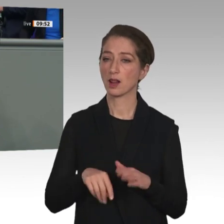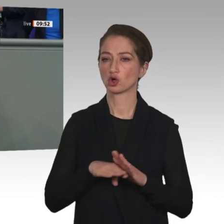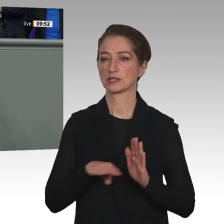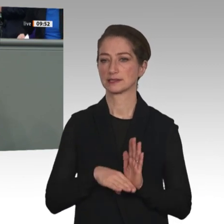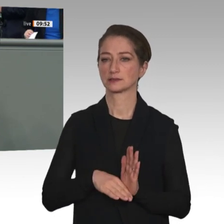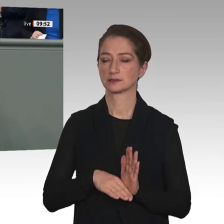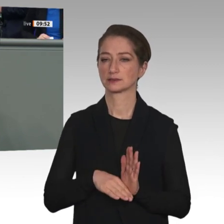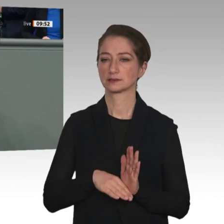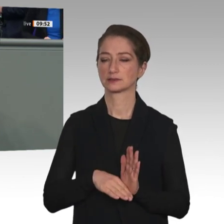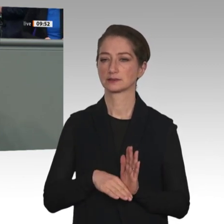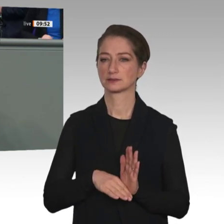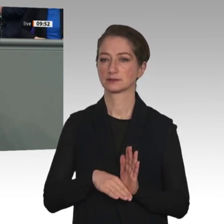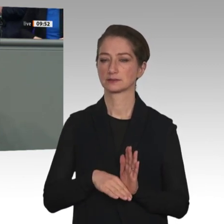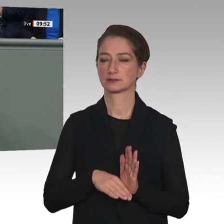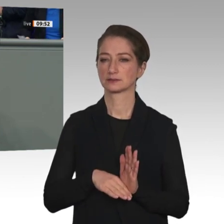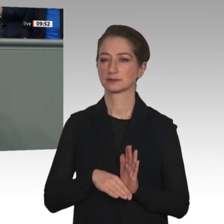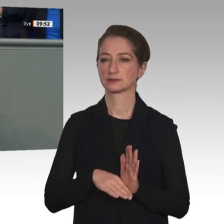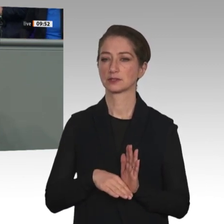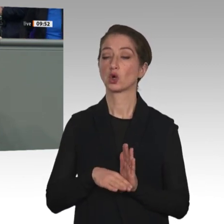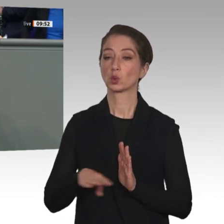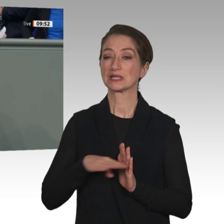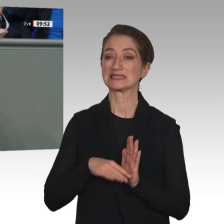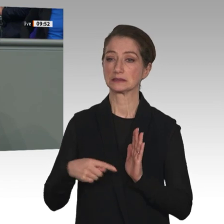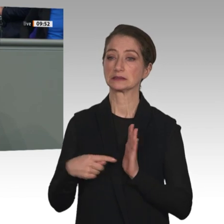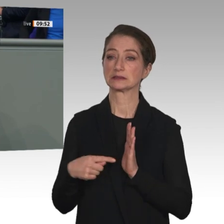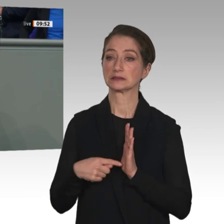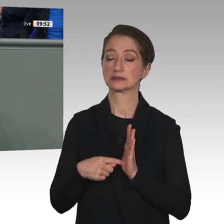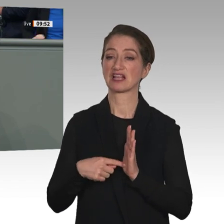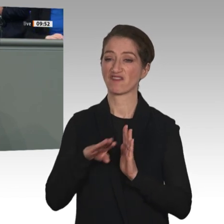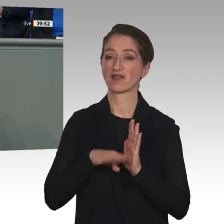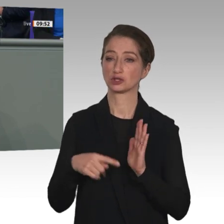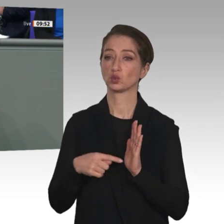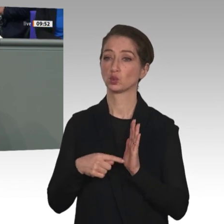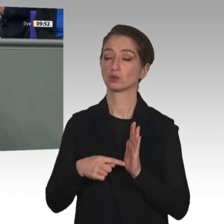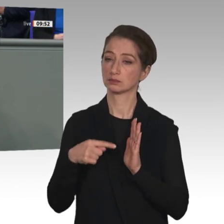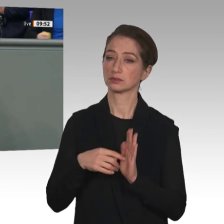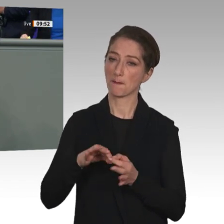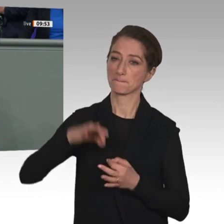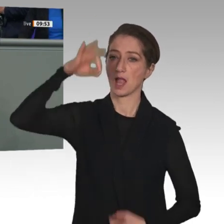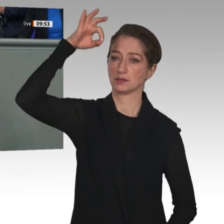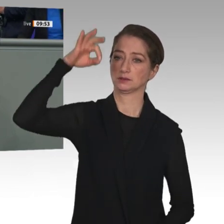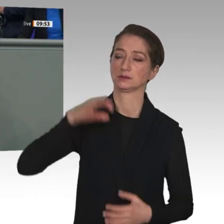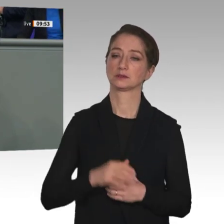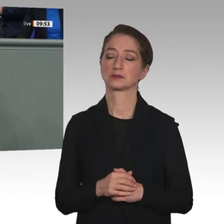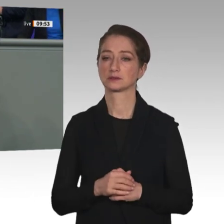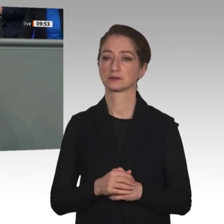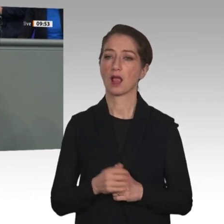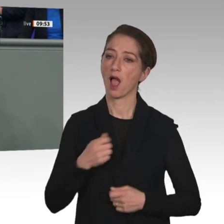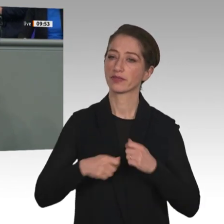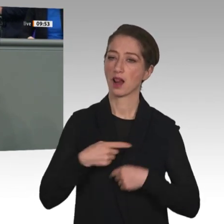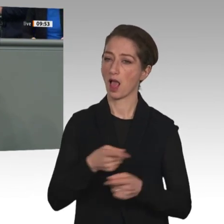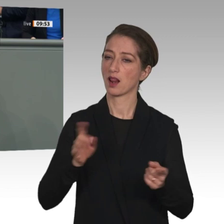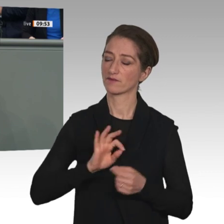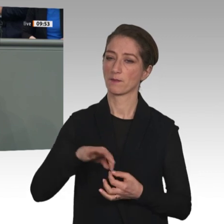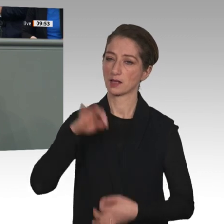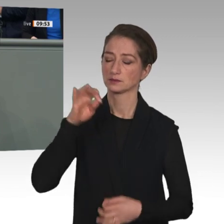irgendetwas anderem rechtfertigen als vor dem Grundgesetz, vor unserer Verfassung. Aber das zeigt doch auch, dass der Kampf gegen Rassismus nicht erst dann beginnt,